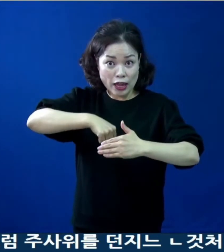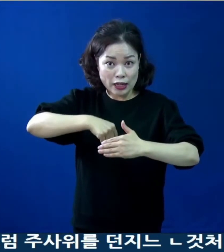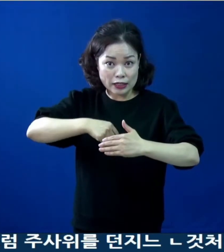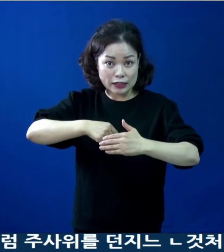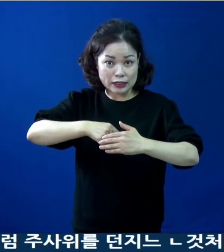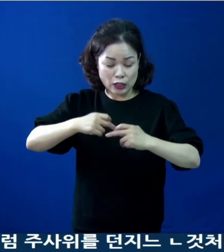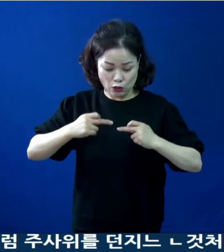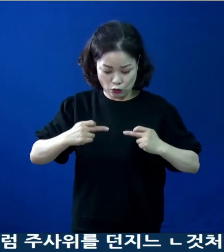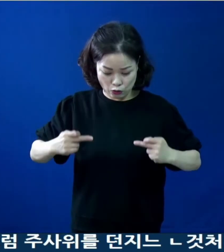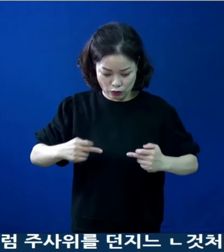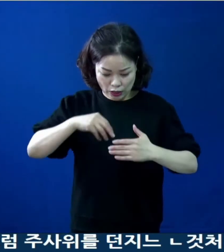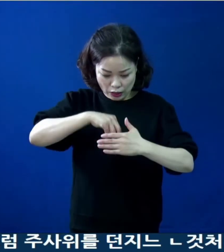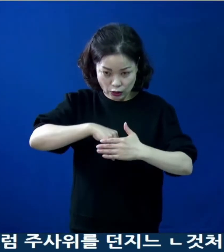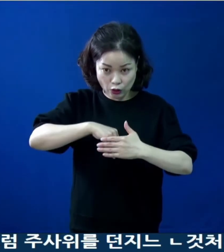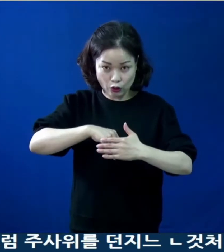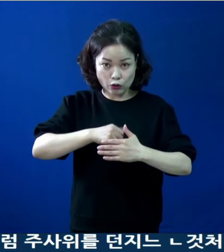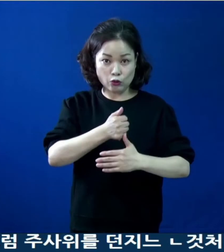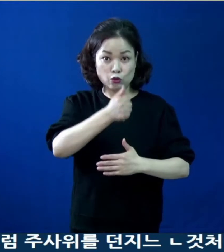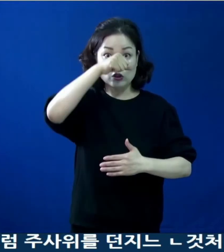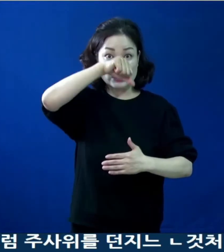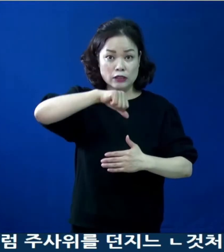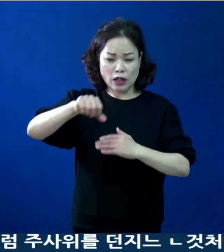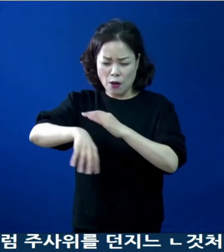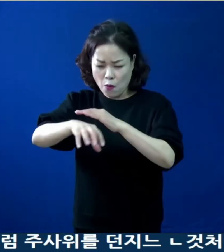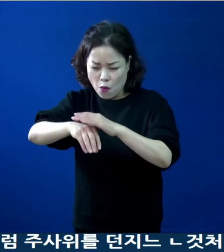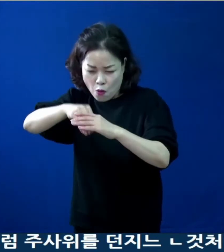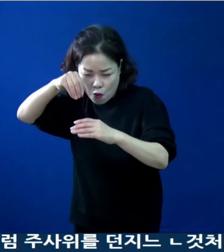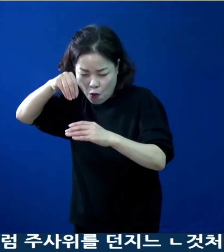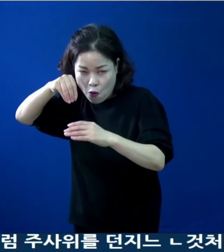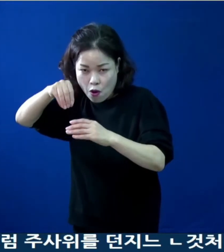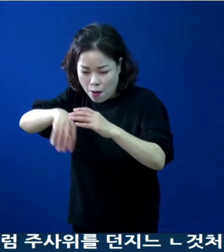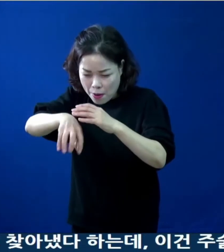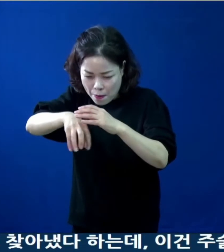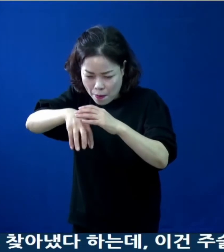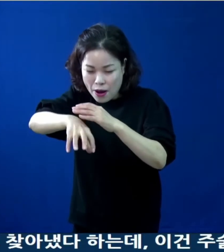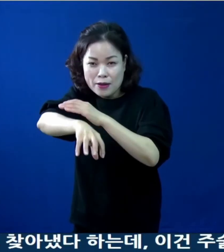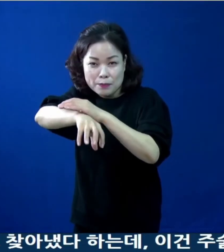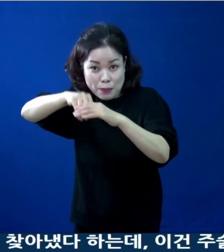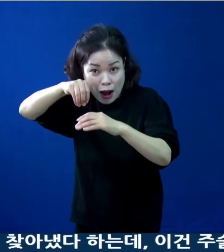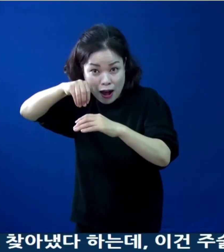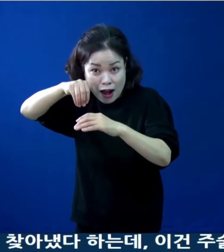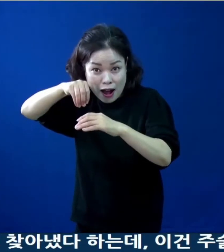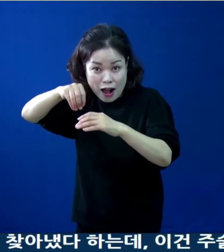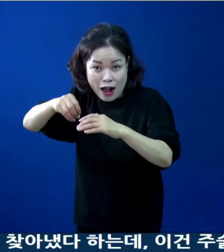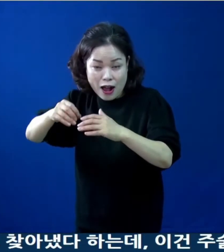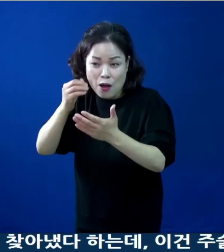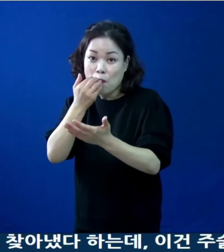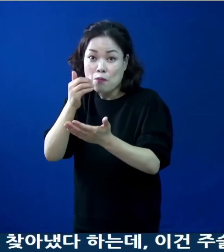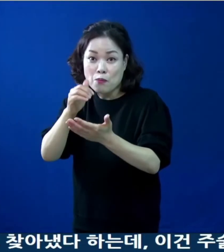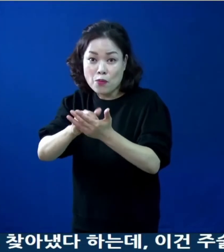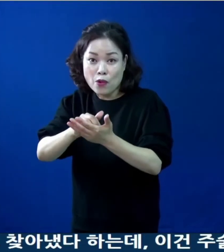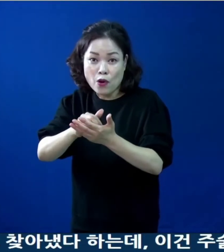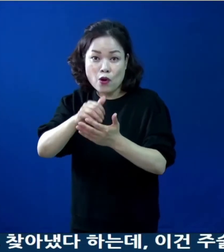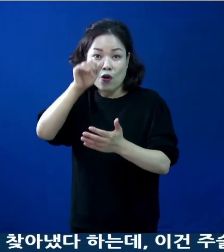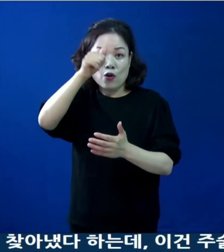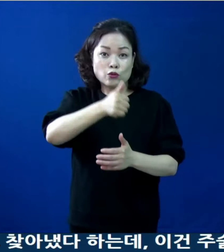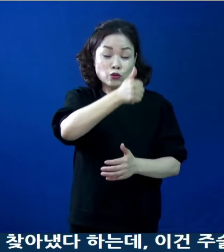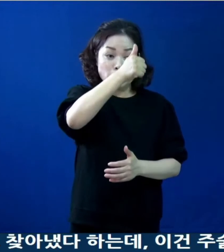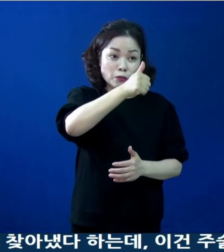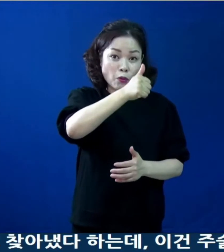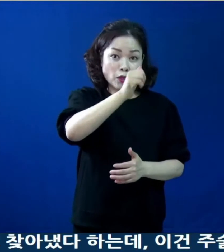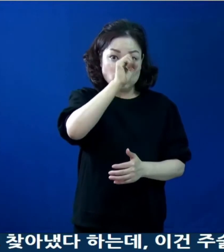제사장 속에 우림과 둠밈을 넣고 이렇게 막 좀 뭐 섞어가지고 손을 넣어서 딱 뽑았는데, 우림이 뽑히면